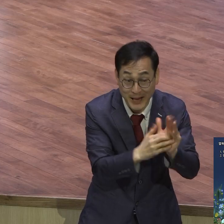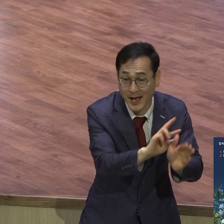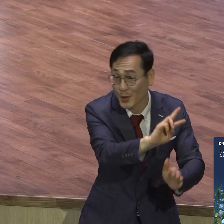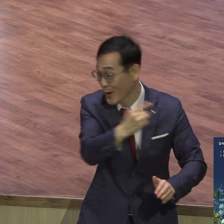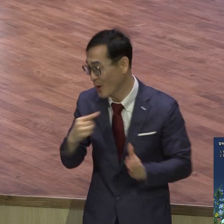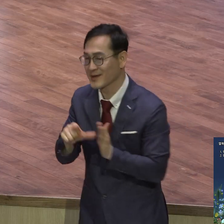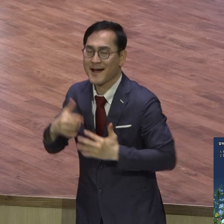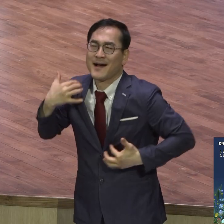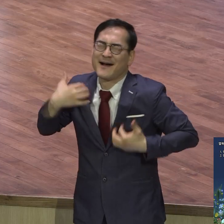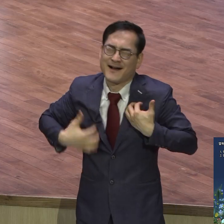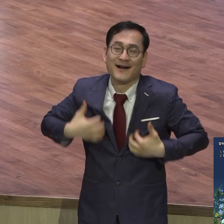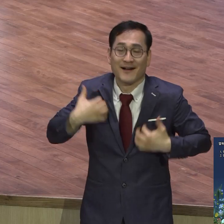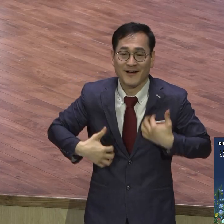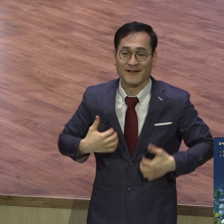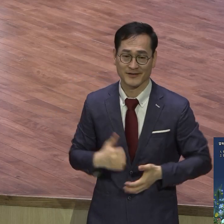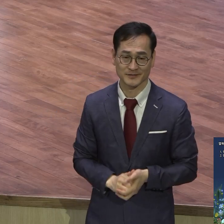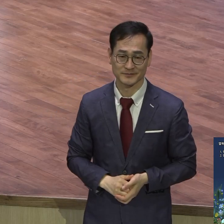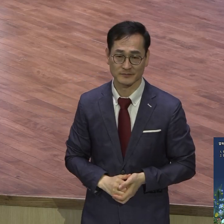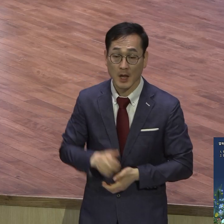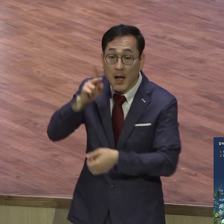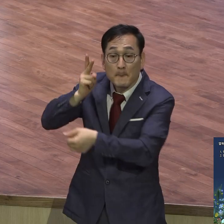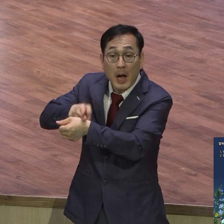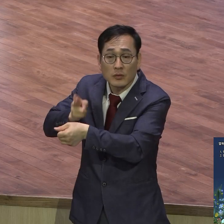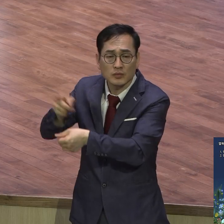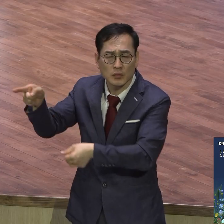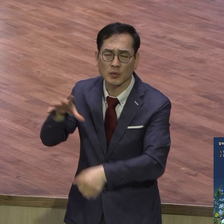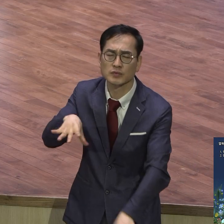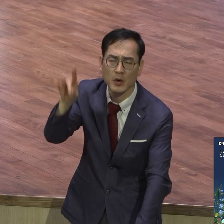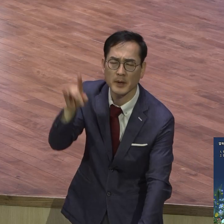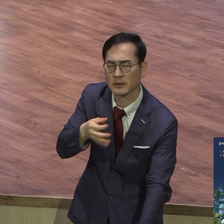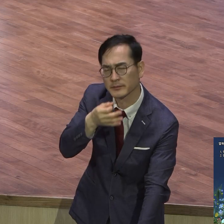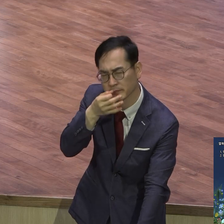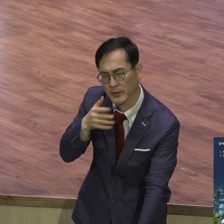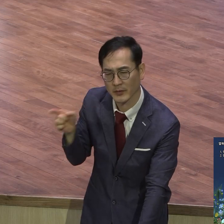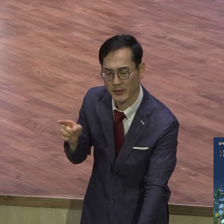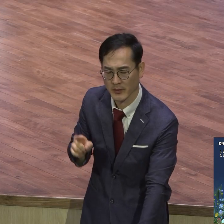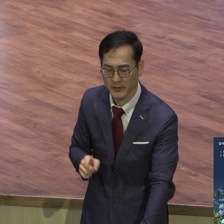예수님도 십자가 하시기 싫어했어요 십자가 지로 왔는데